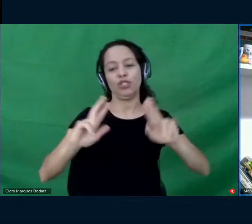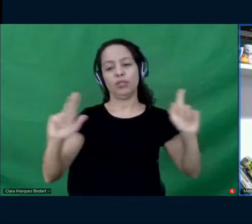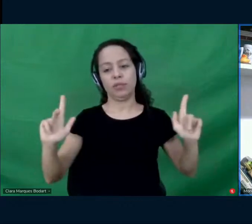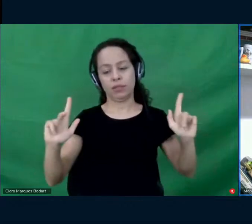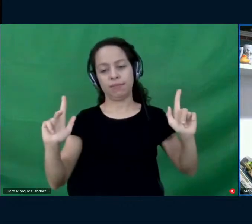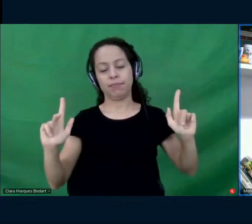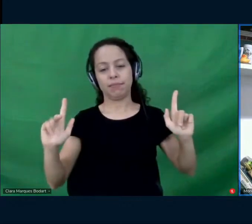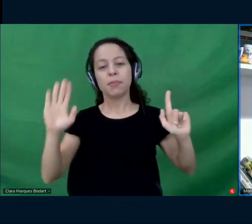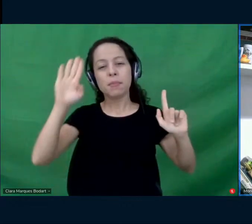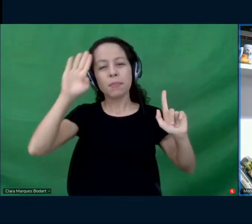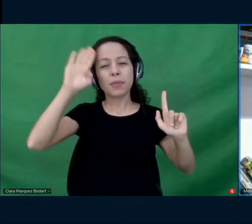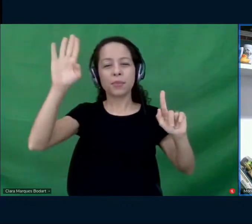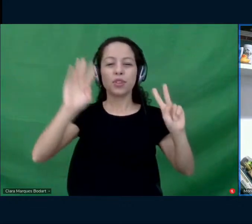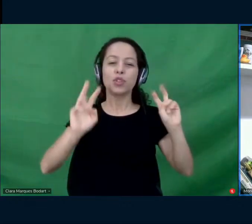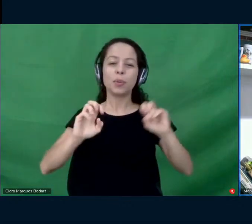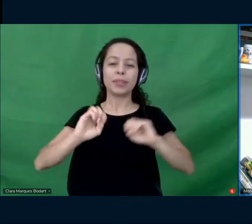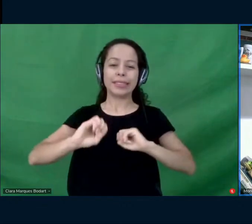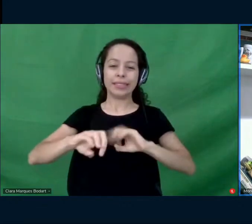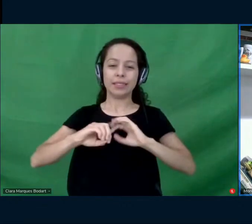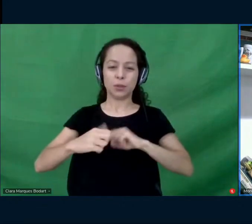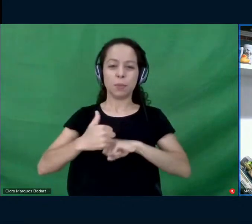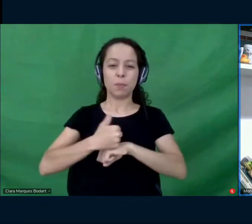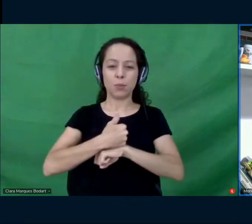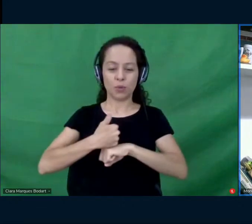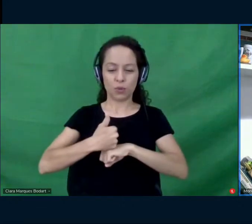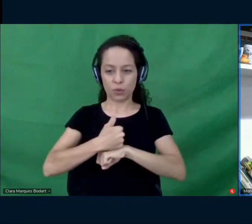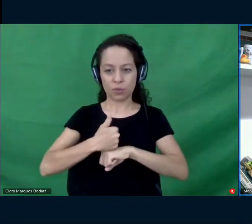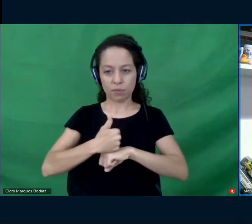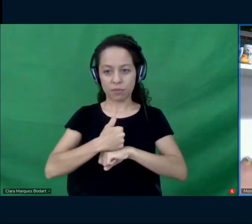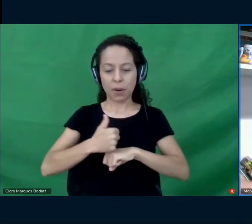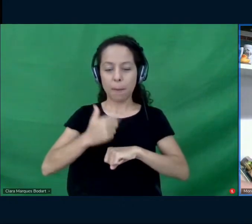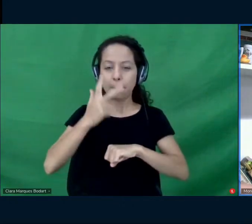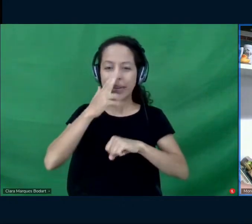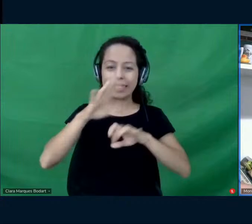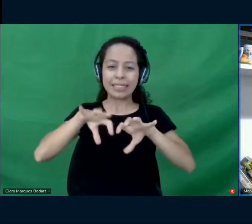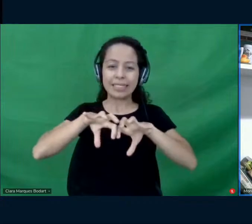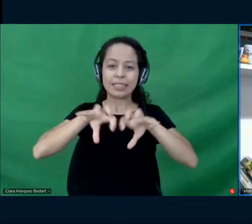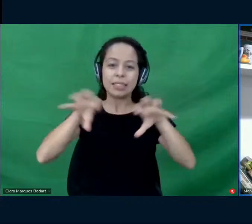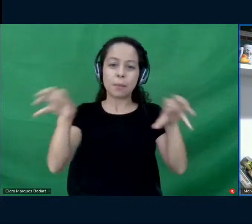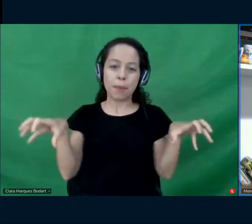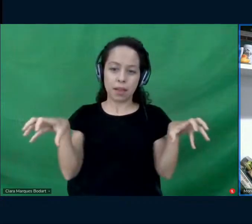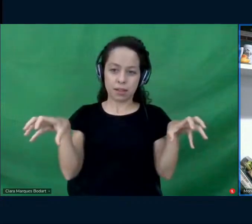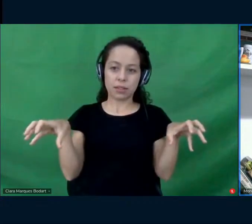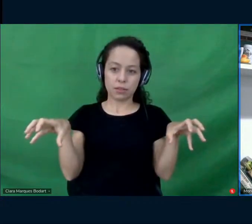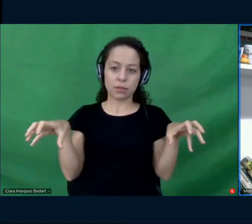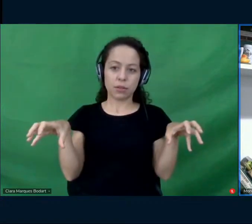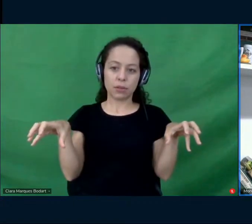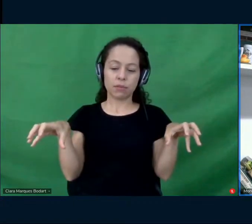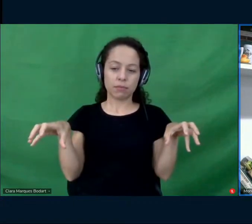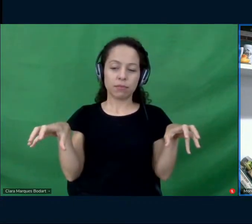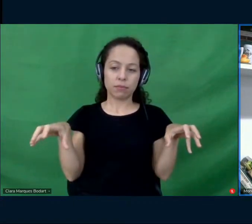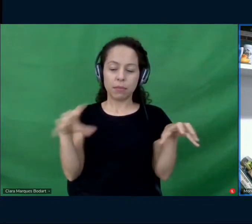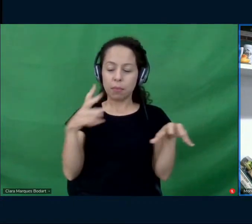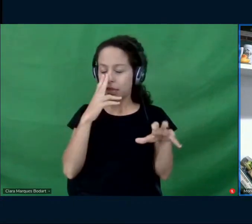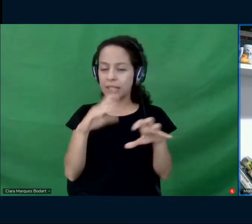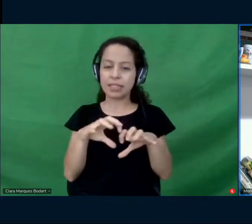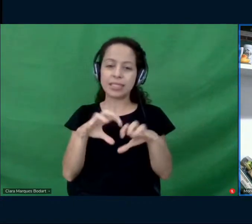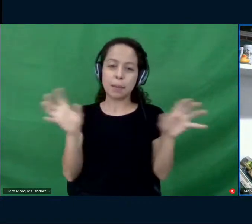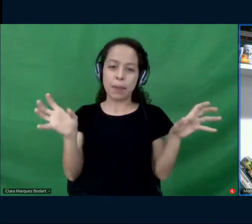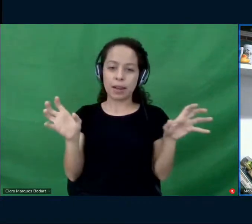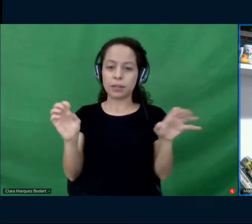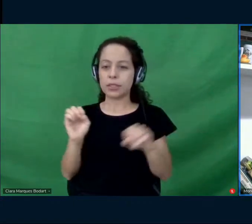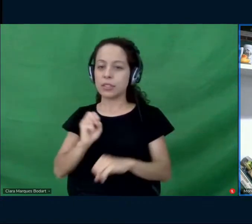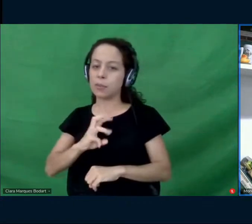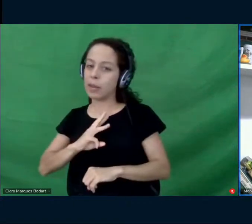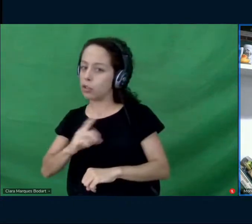tratava justamente da educação profissional, né? Criando uma segmentação interna ou recuperando uma certa dualidade já, né?